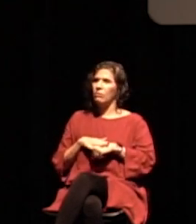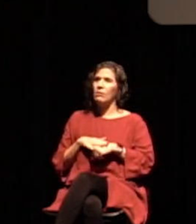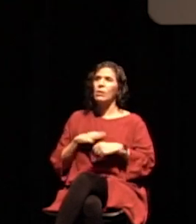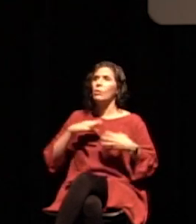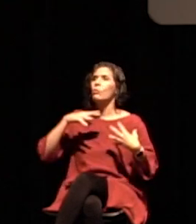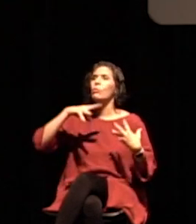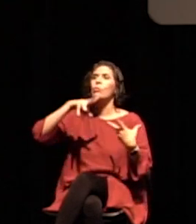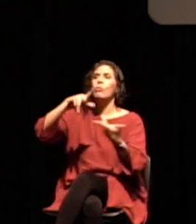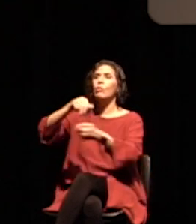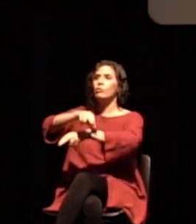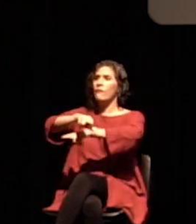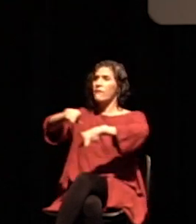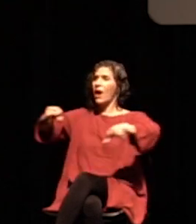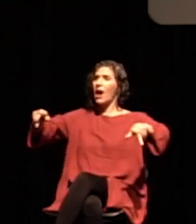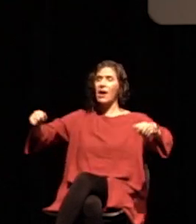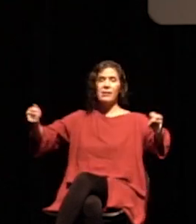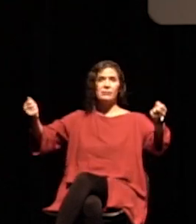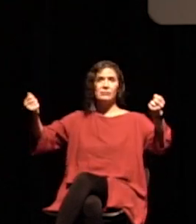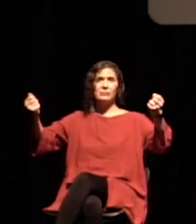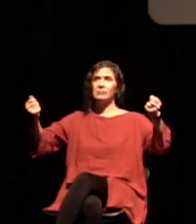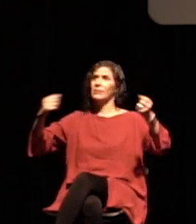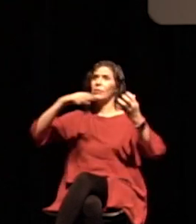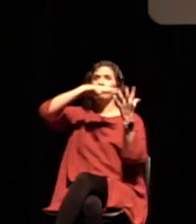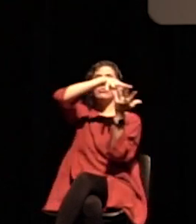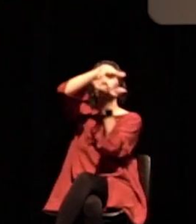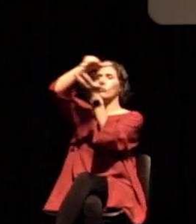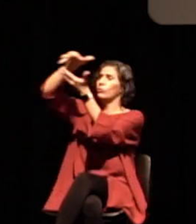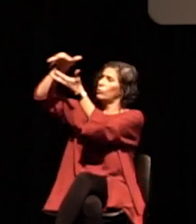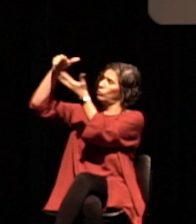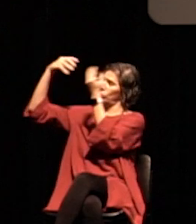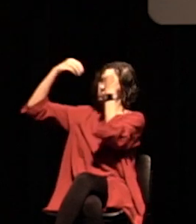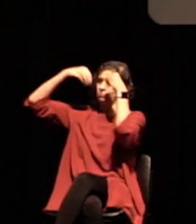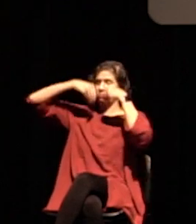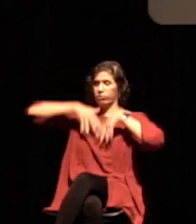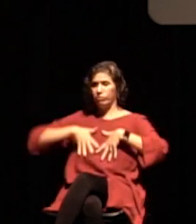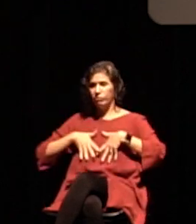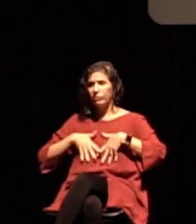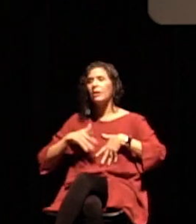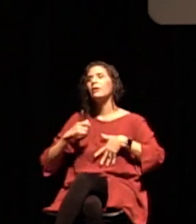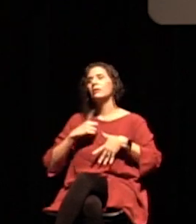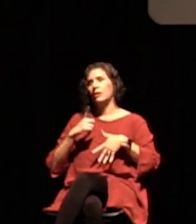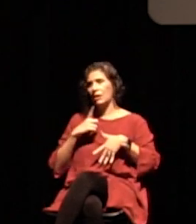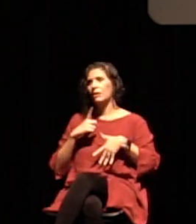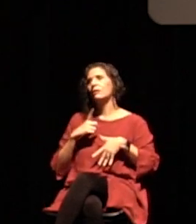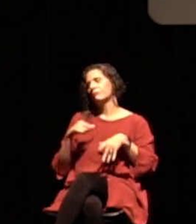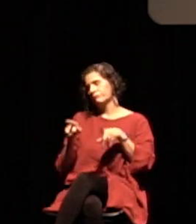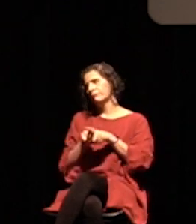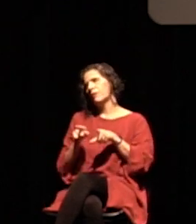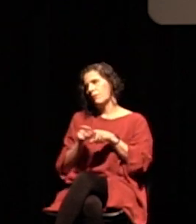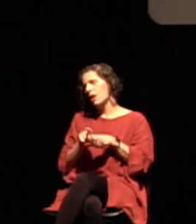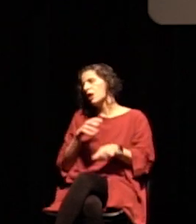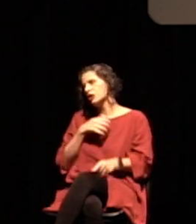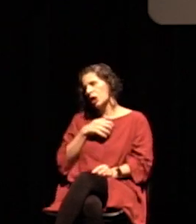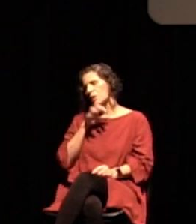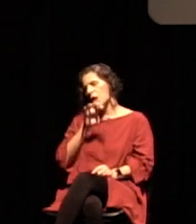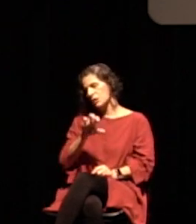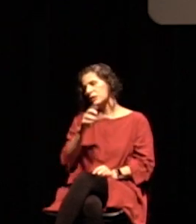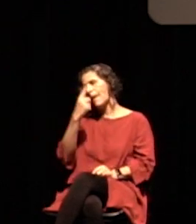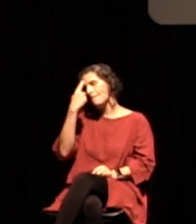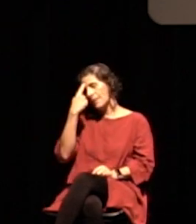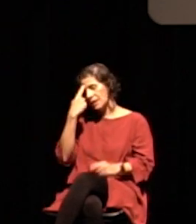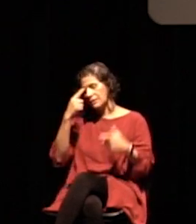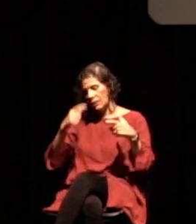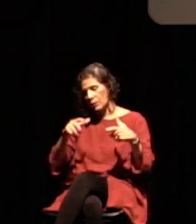e muito heterogêneos, né? O tempo todo, e que assim é que se pensa o